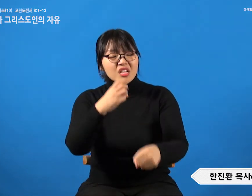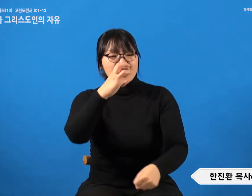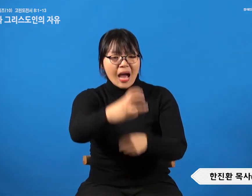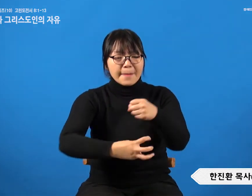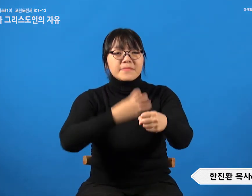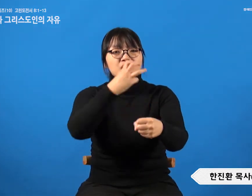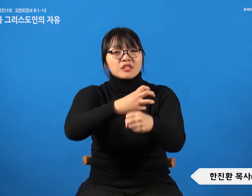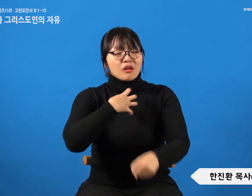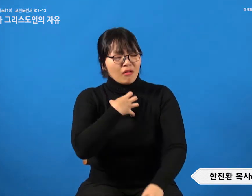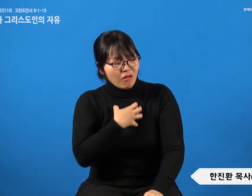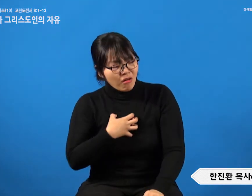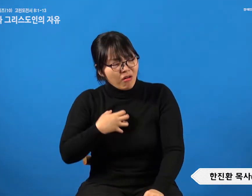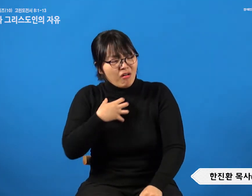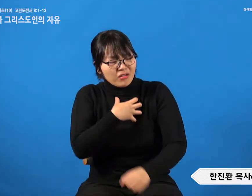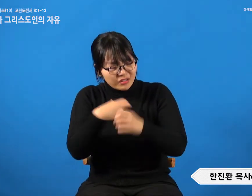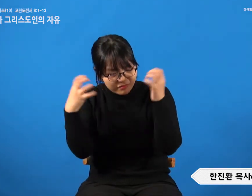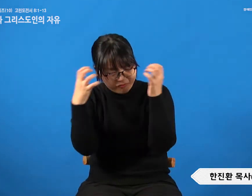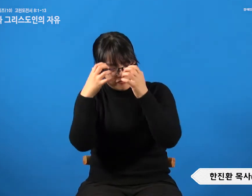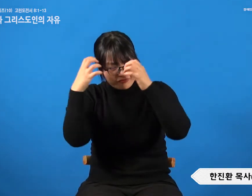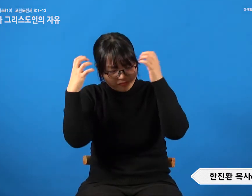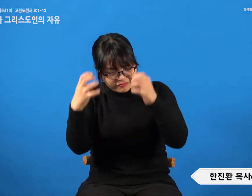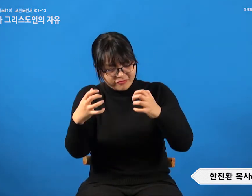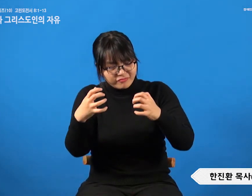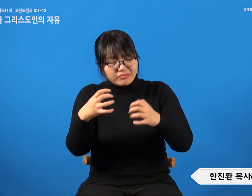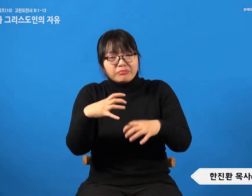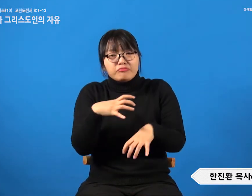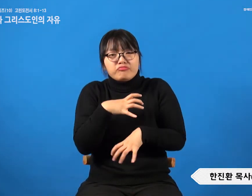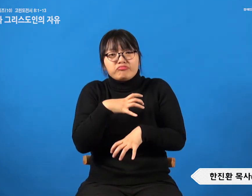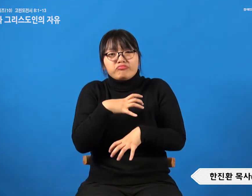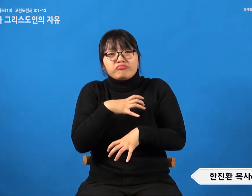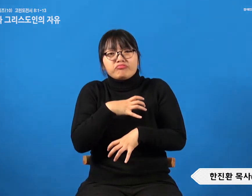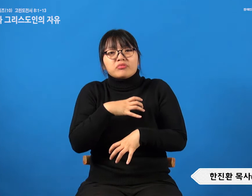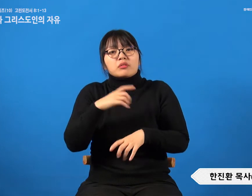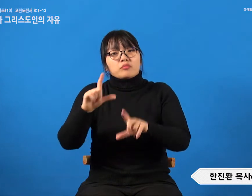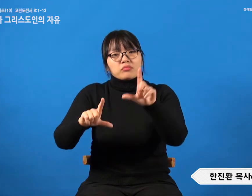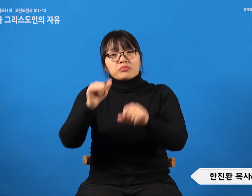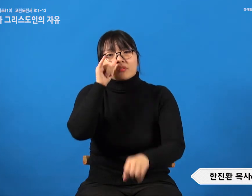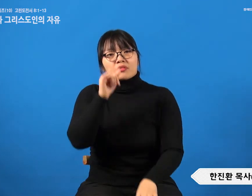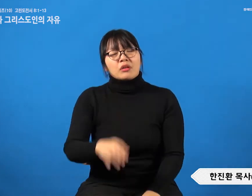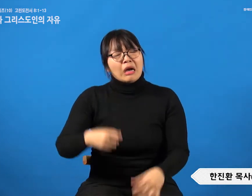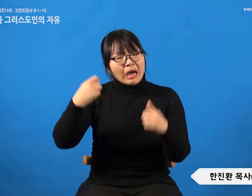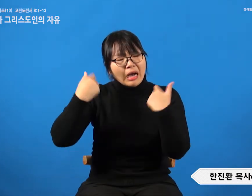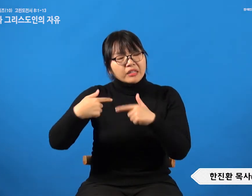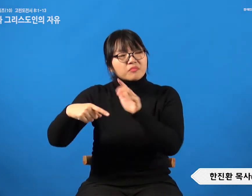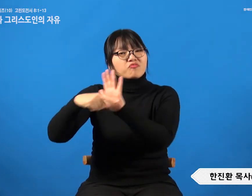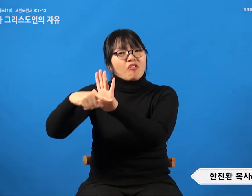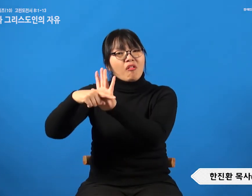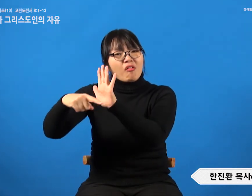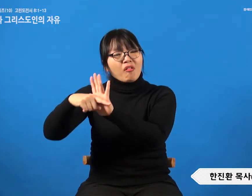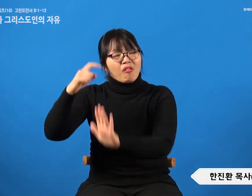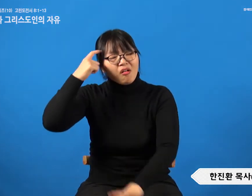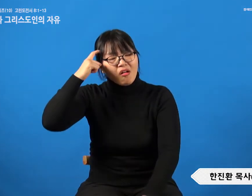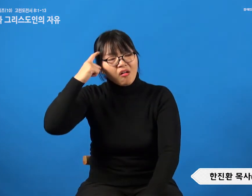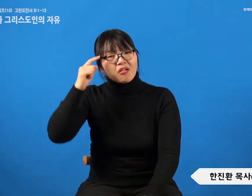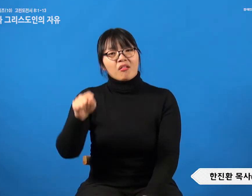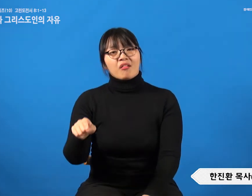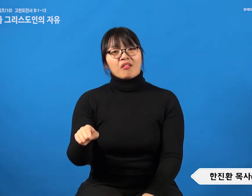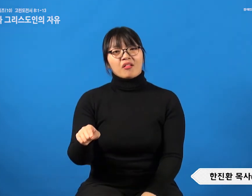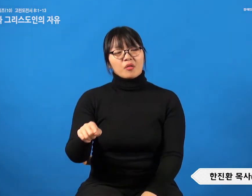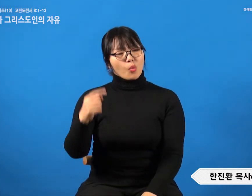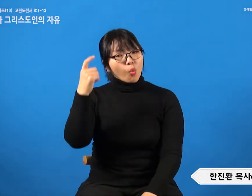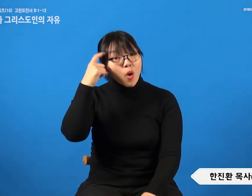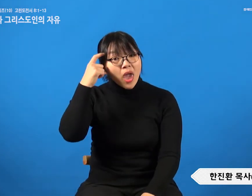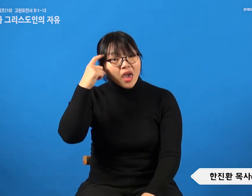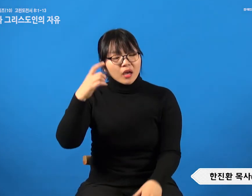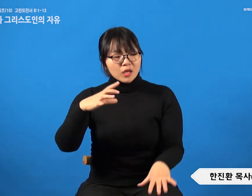걱정하고 염려합니다. 늘 불안해합니다. 늘 부정적인 생각을 합니다.